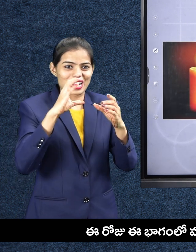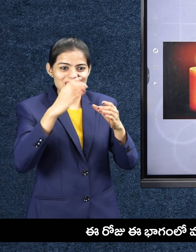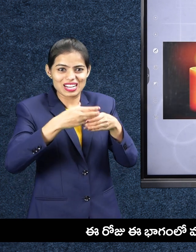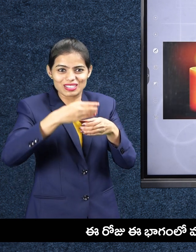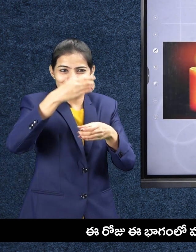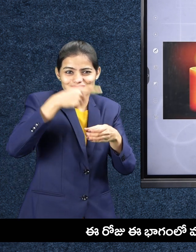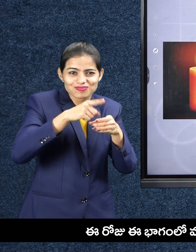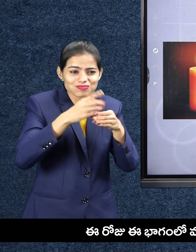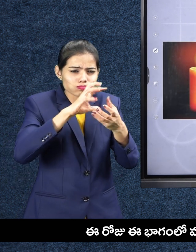చూడబోతున్నాం.